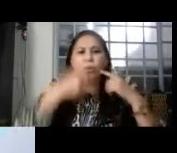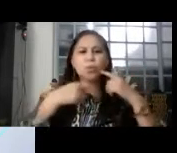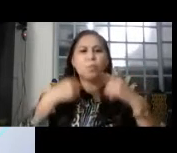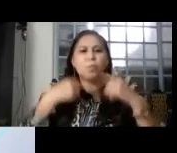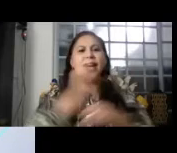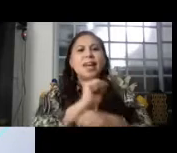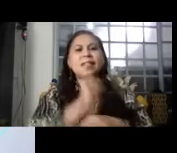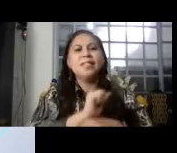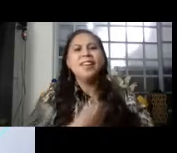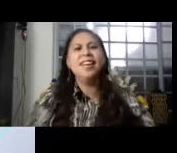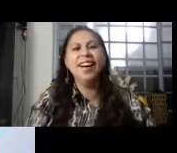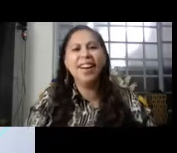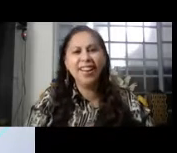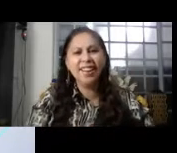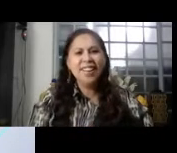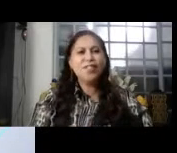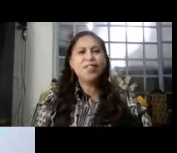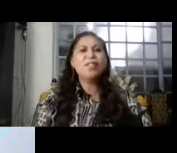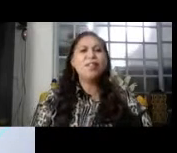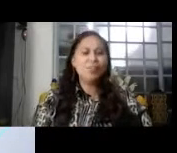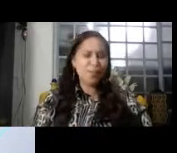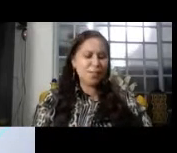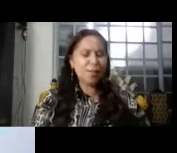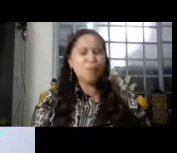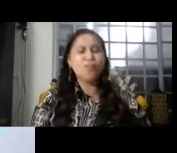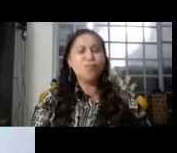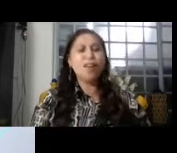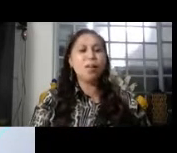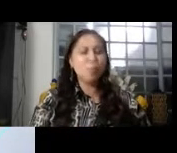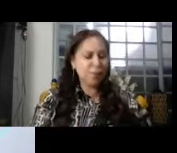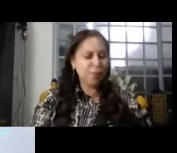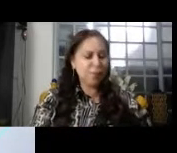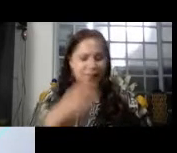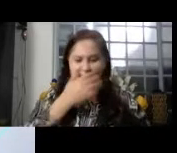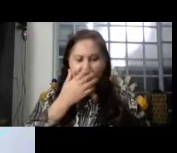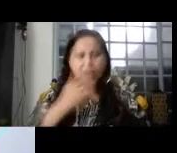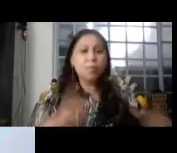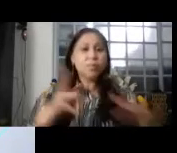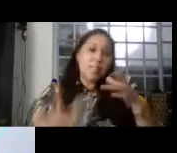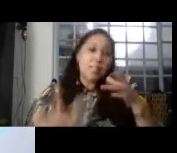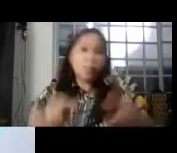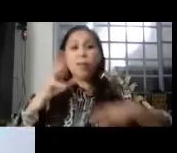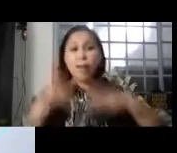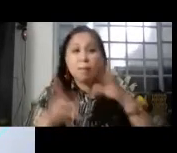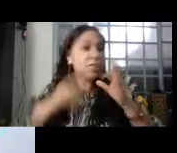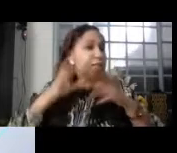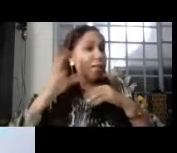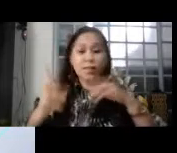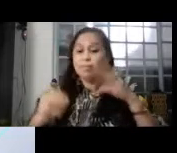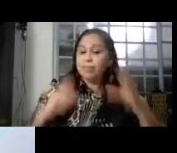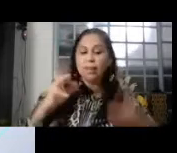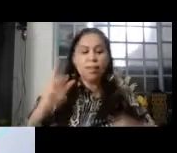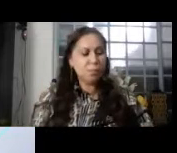rosto parado. Fica igual uma voz, uma fala robótica, né? Por isso que tem que colocar